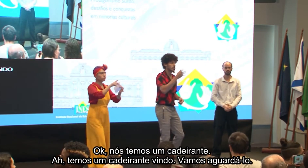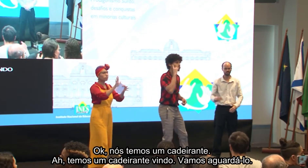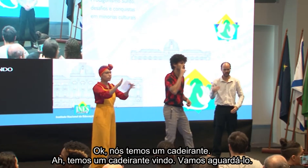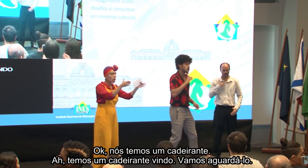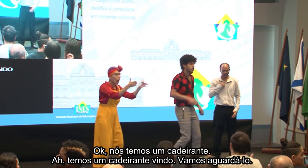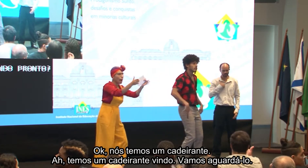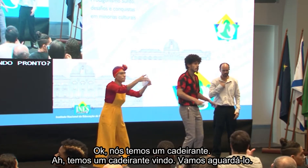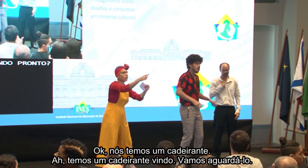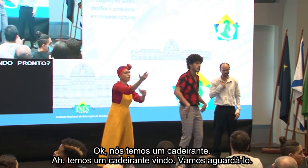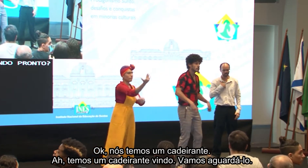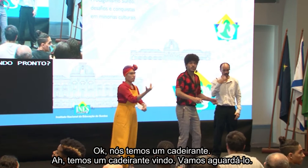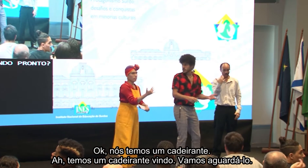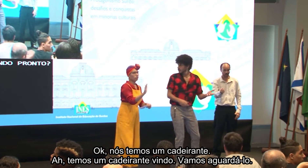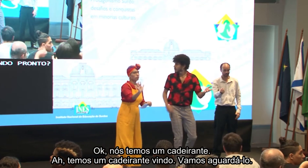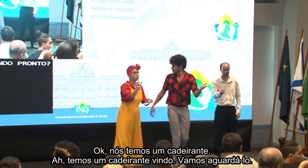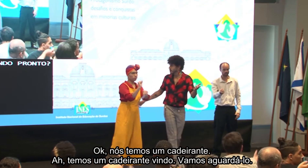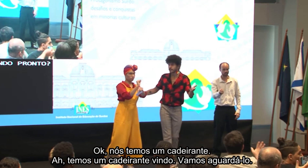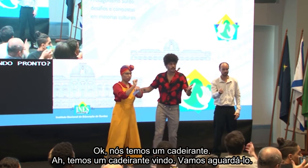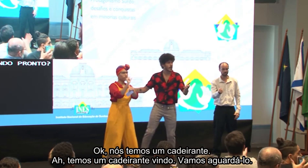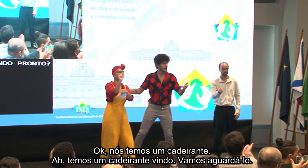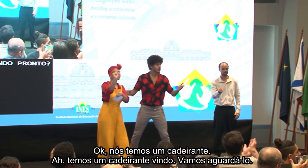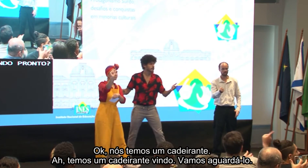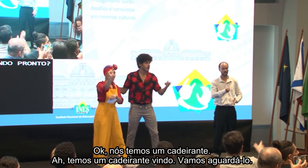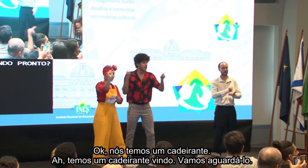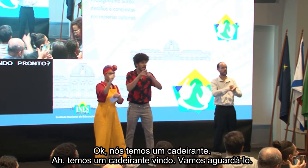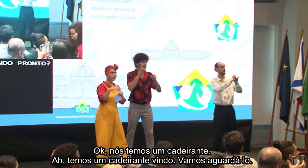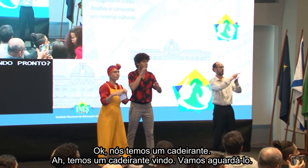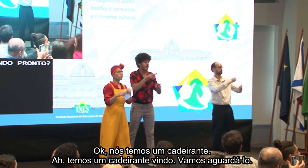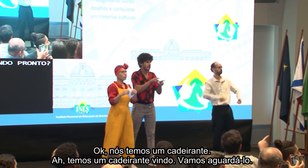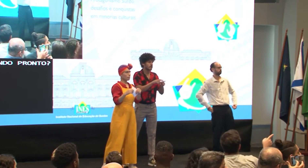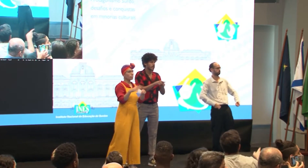Ok, Ah, nós temos temos um um cadeirante cadeirante que que está precisa. vindo. Vamos Perfeito. aguardá-lo.